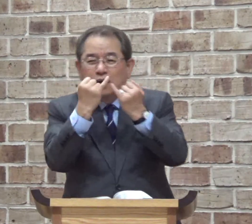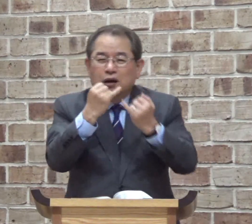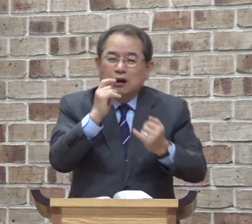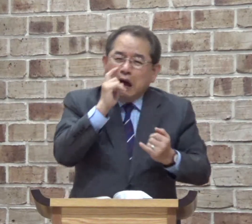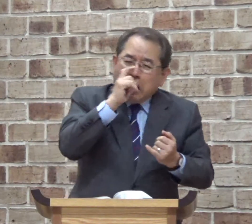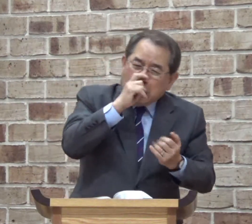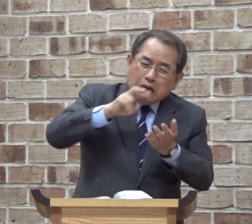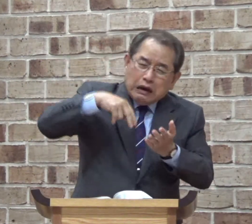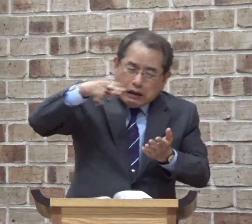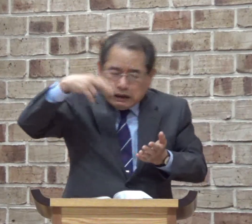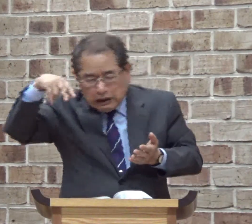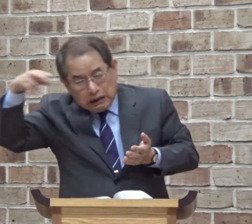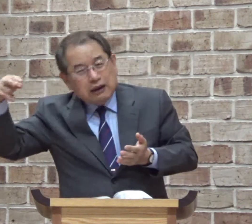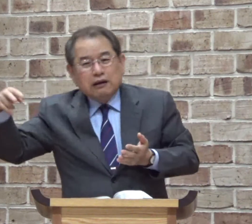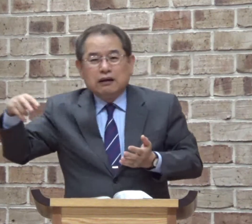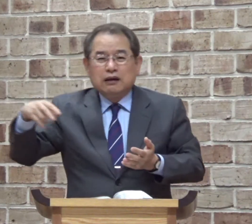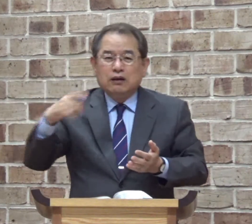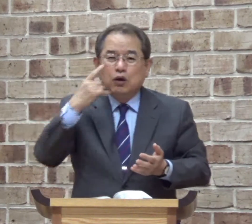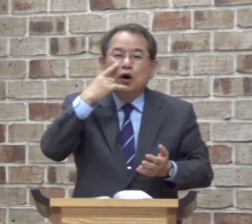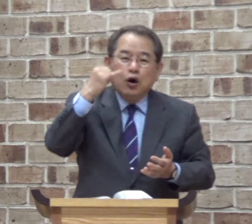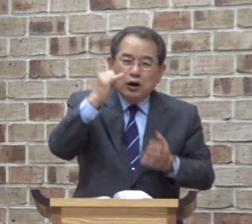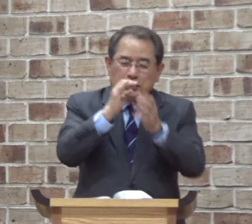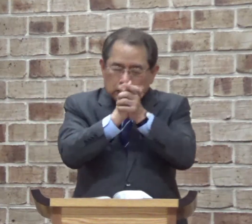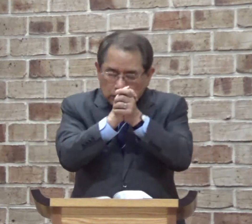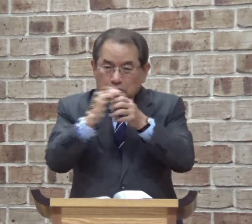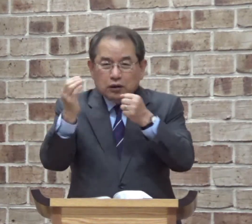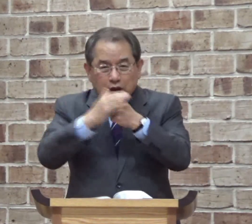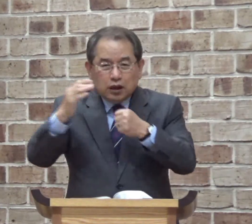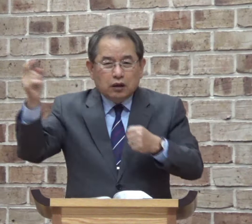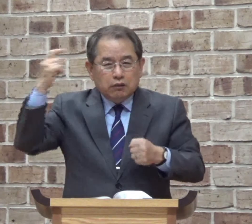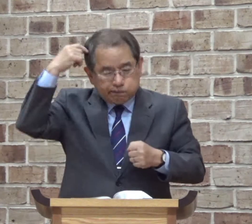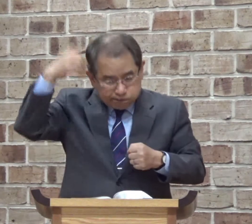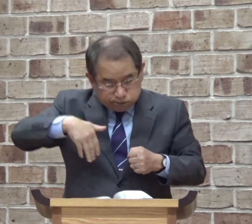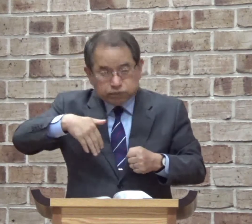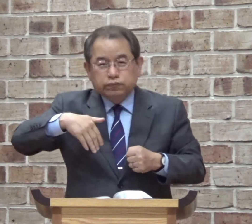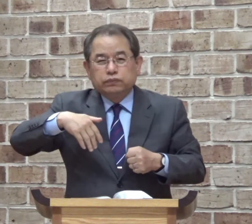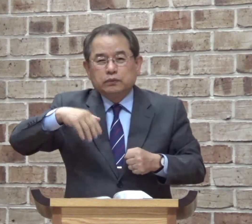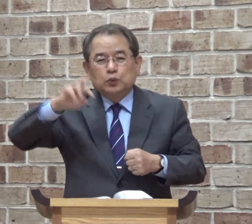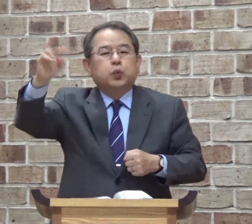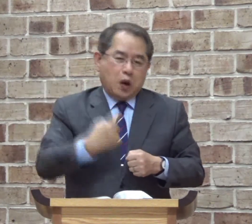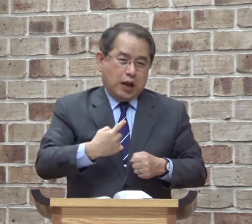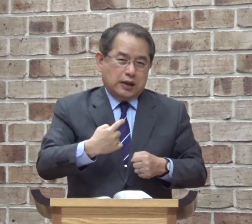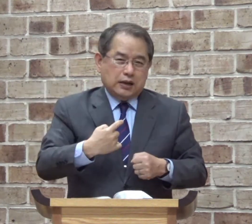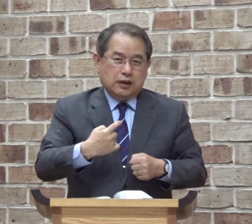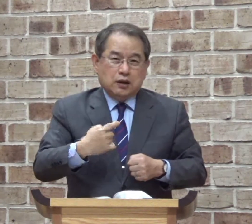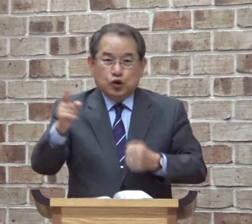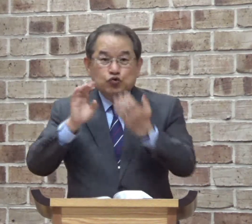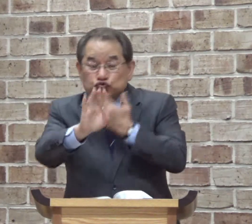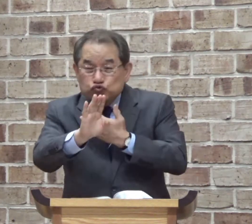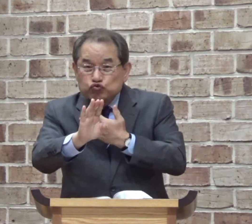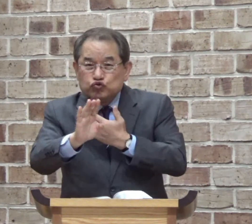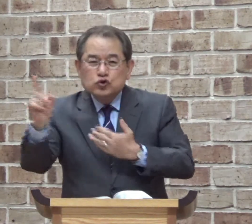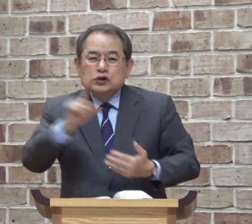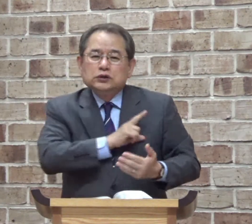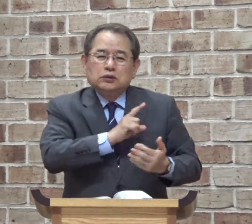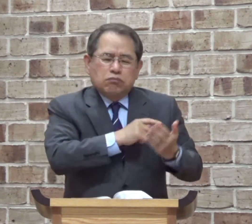그는 이제 유명하게 이름을 남기는 사람이 되었는데 바울과 같은 삶을 살았던 사람입니다. 많은 책을